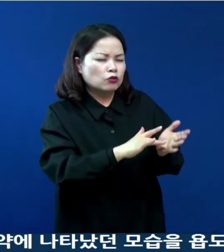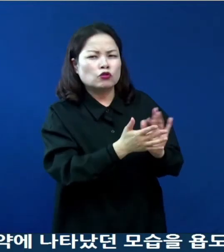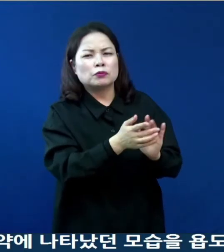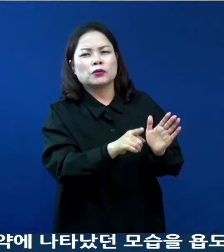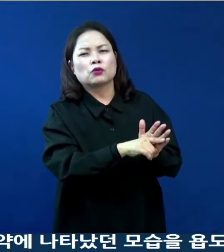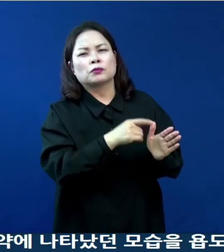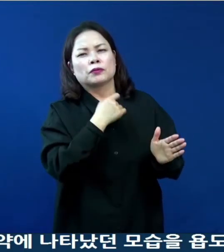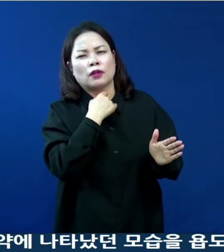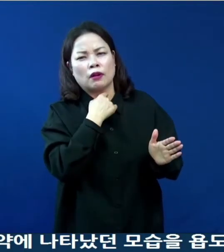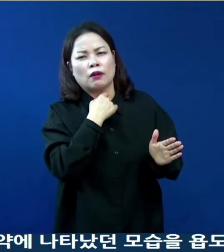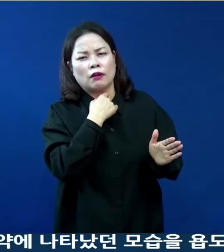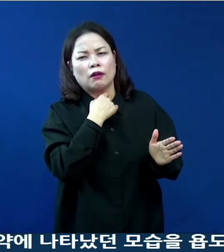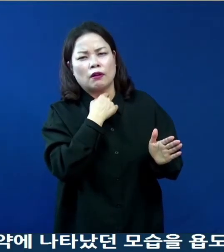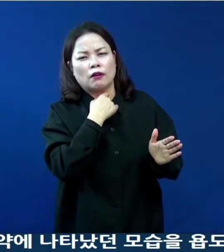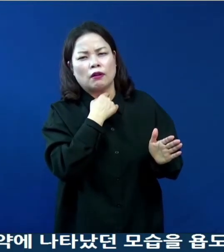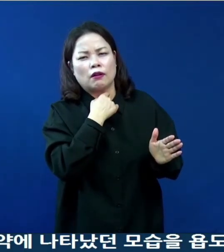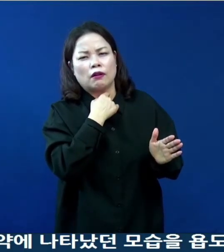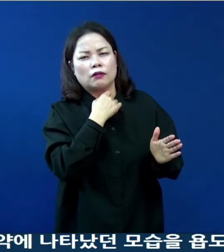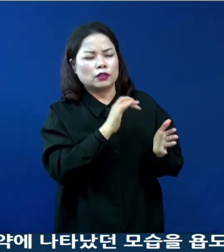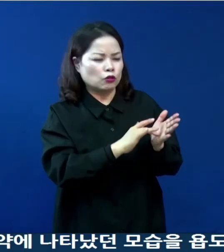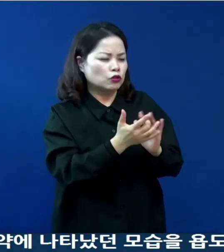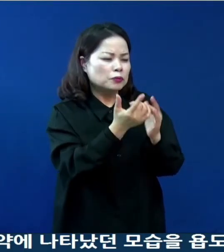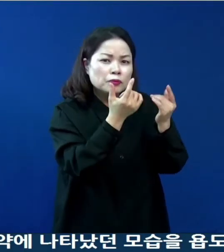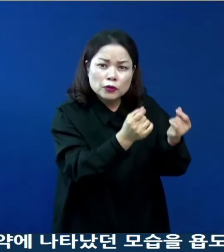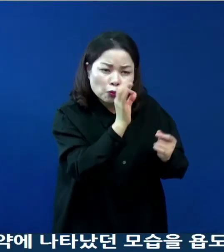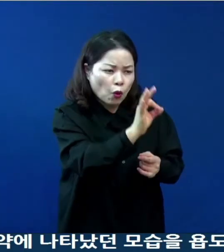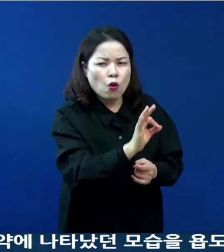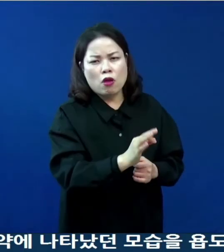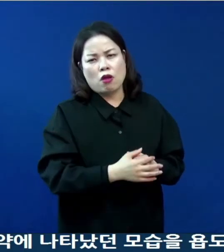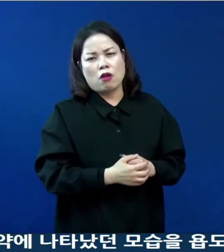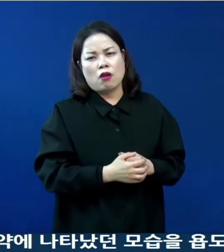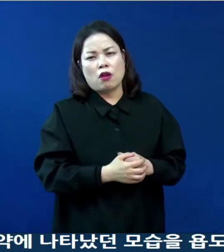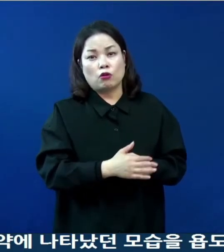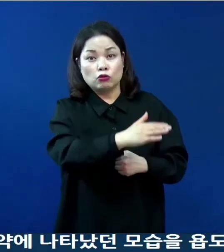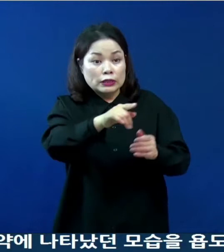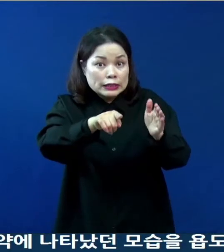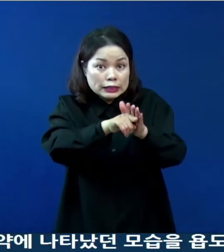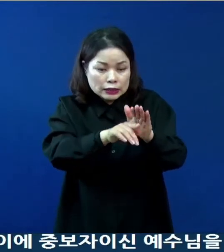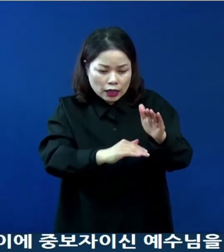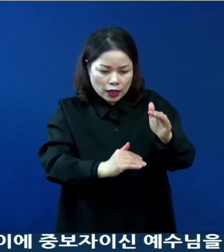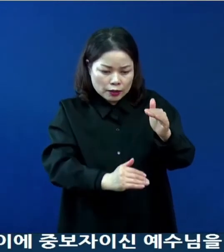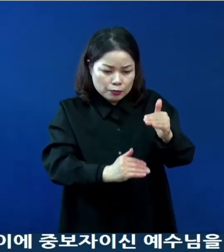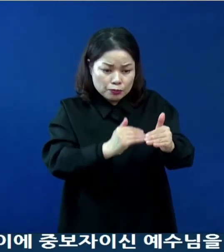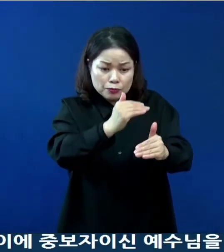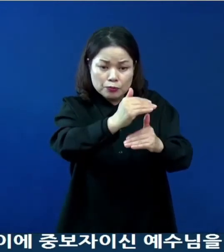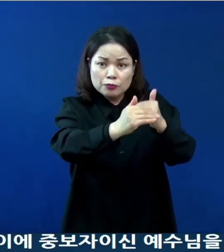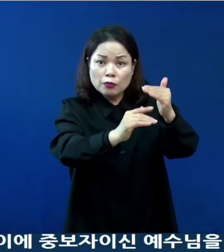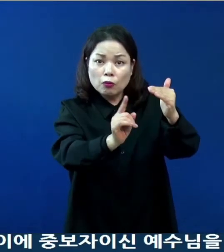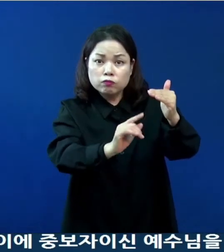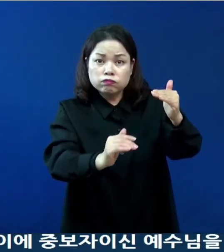아니겠습니까? 사랑하는 성도 여러분, 지금 우리의 신앙의 단계는 어디에 있습니까?